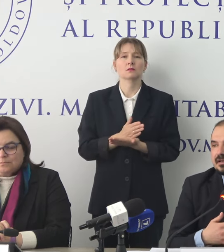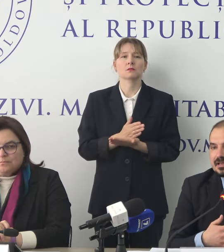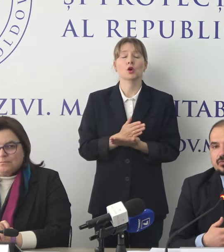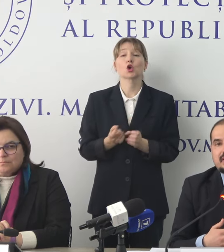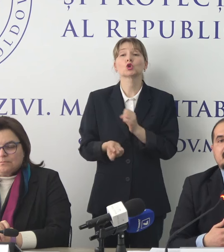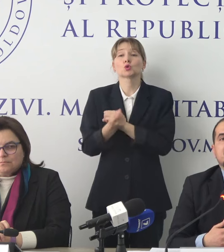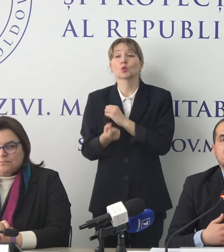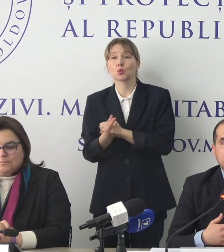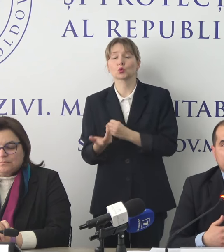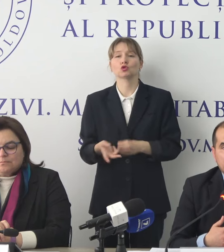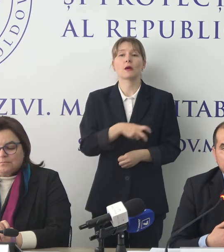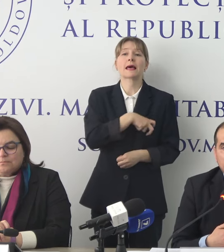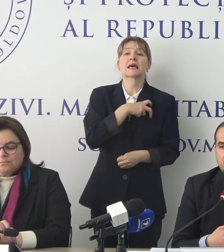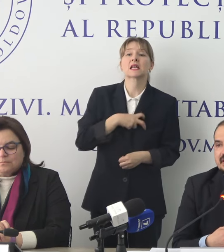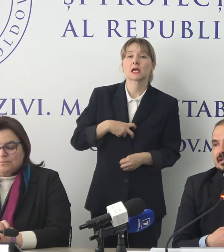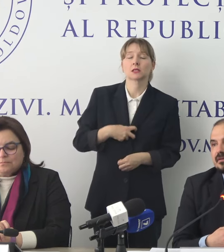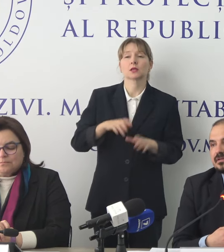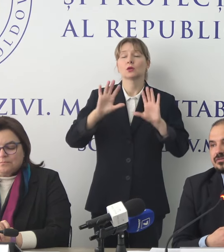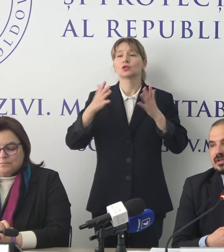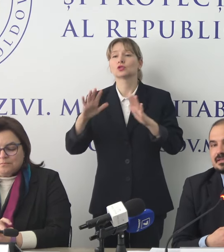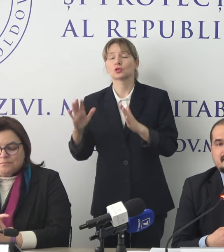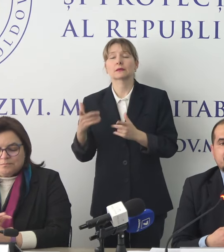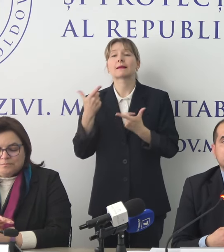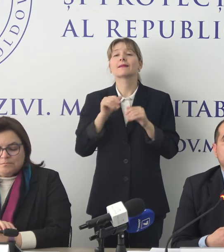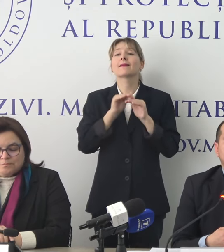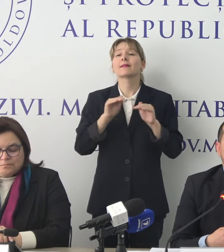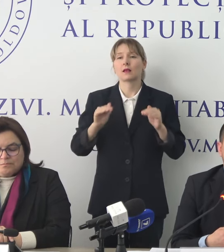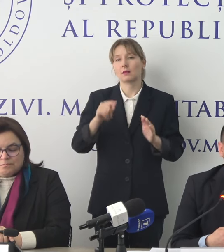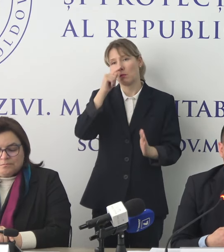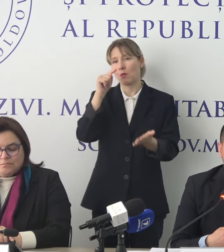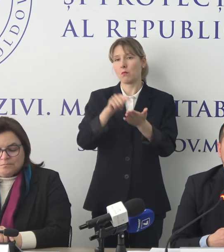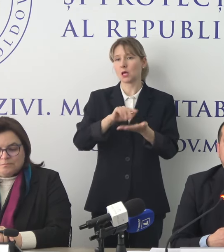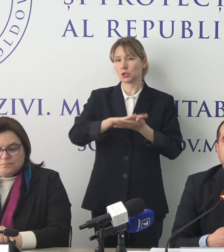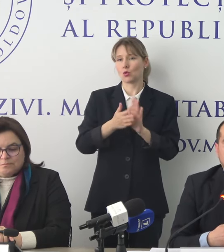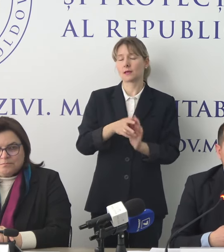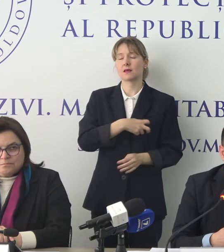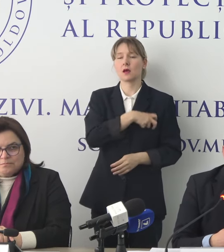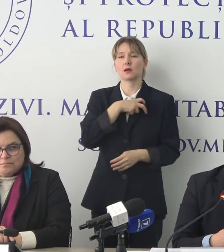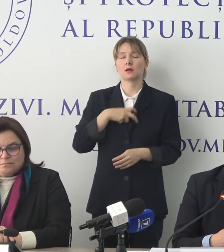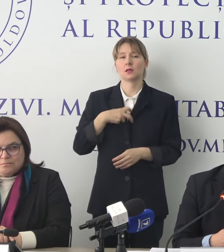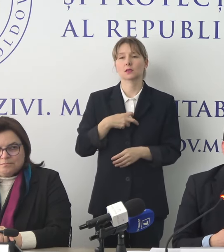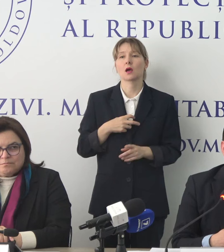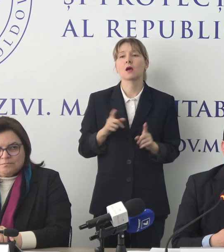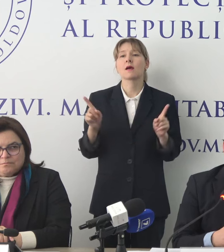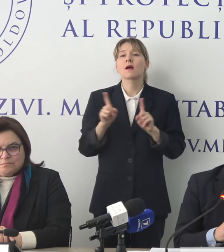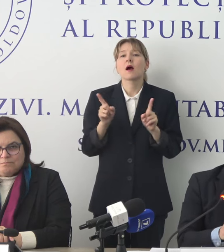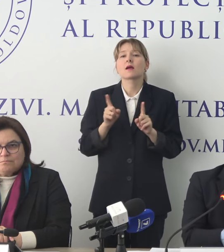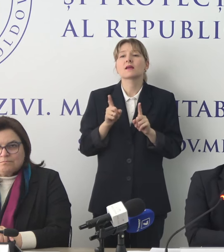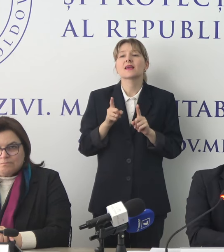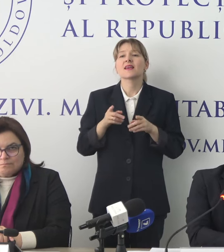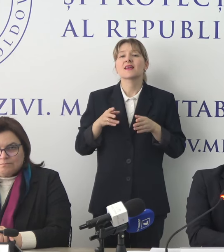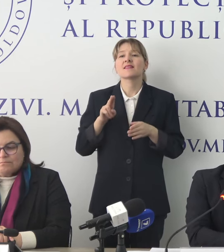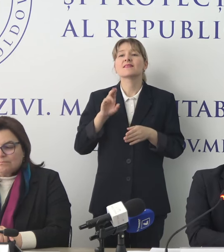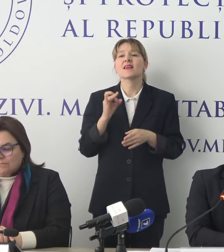cauzele, riscurile, semnele unui copil care se află în situații de risc, care sunt instrumentele pe care pot